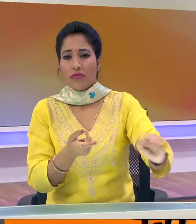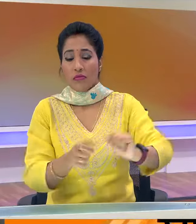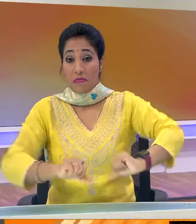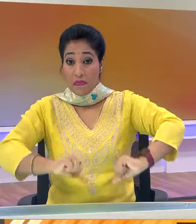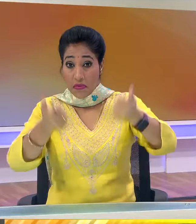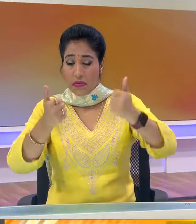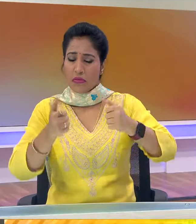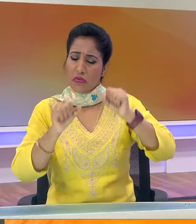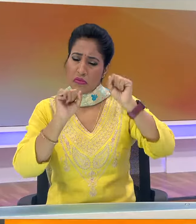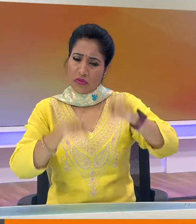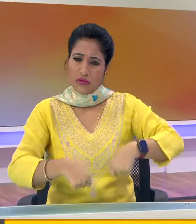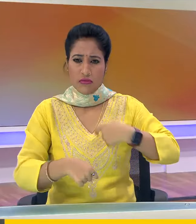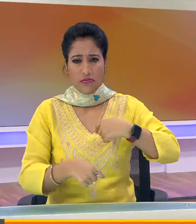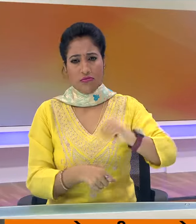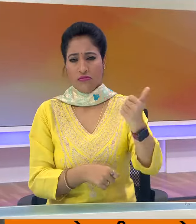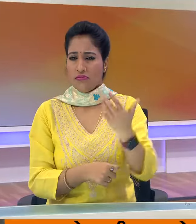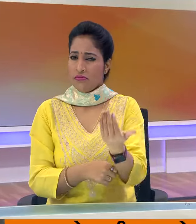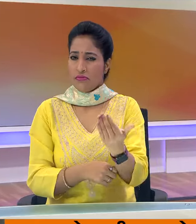अपनी जीत का दावा किया।